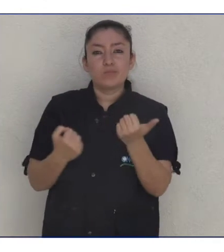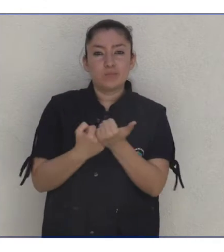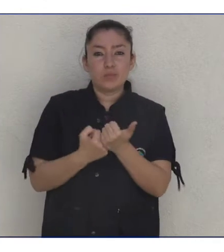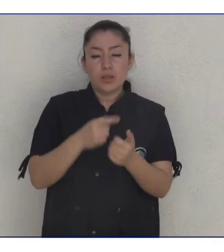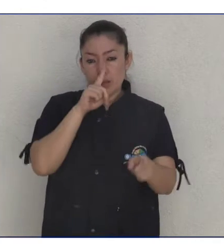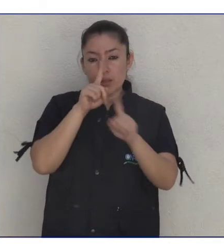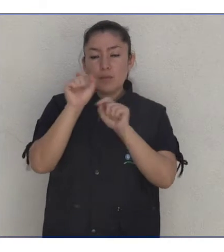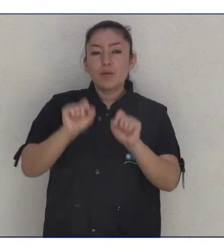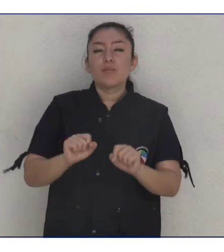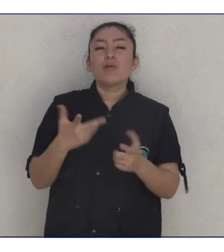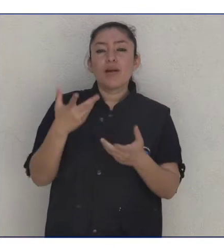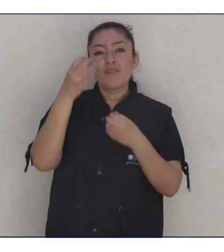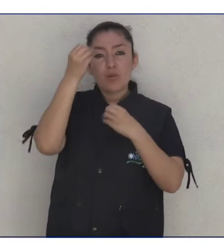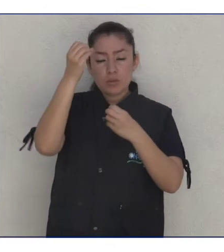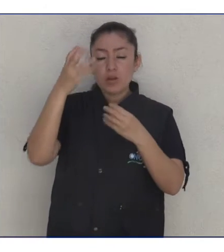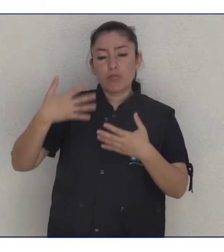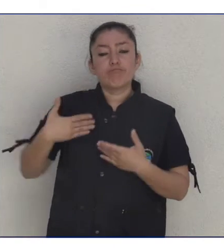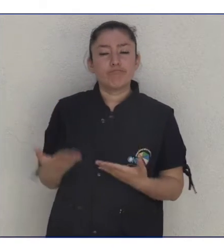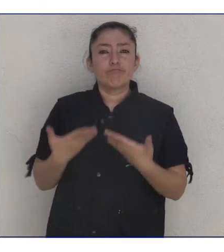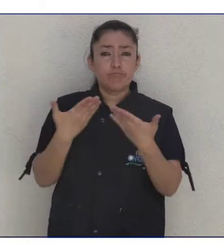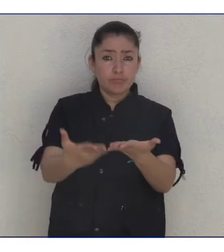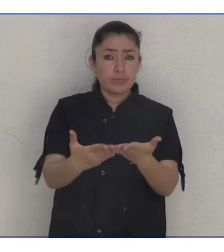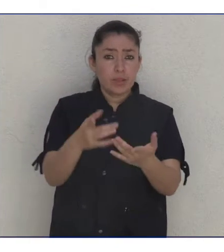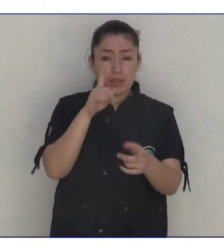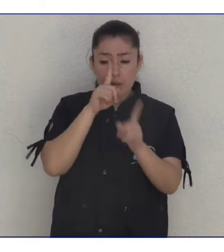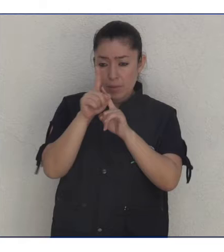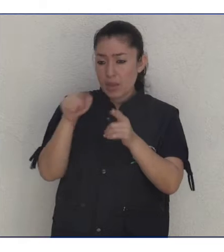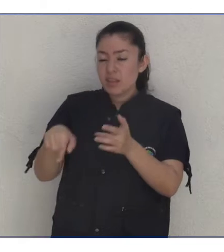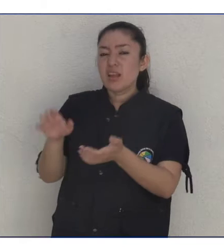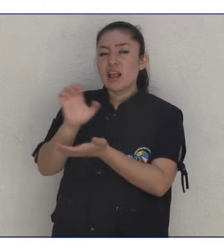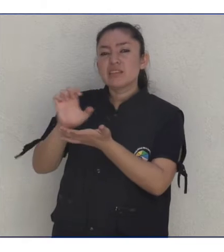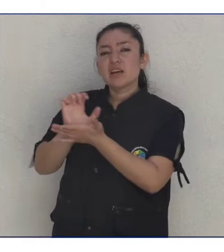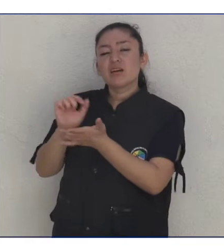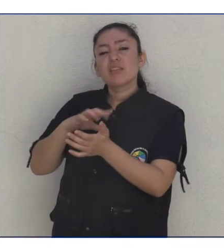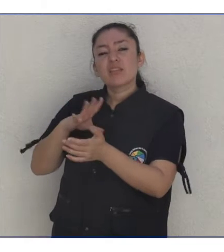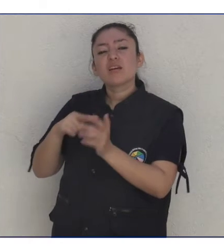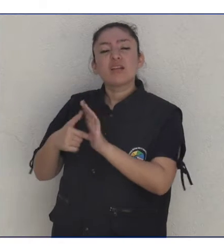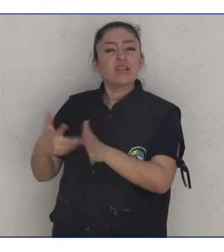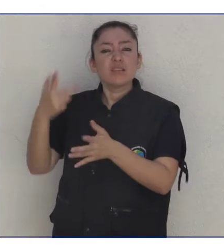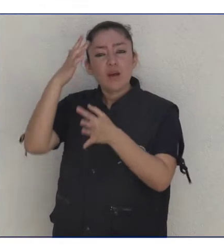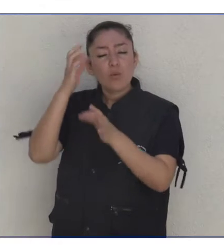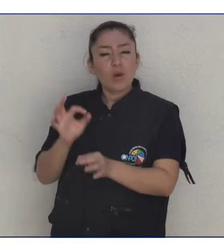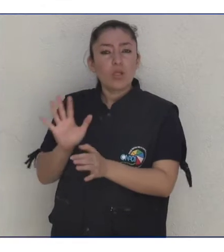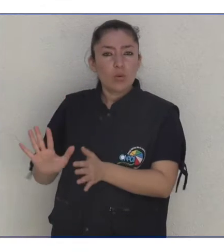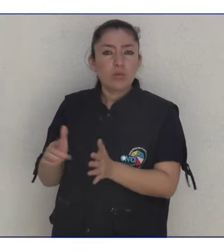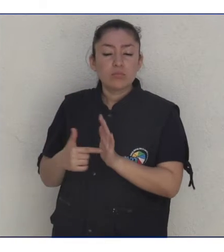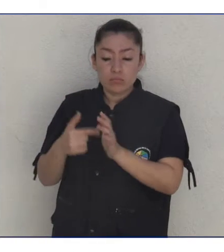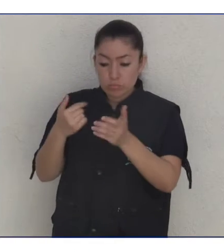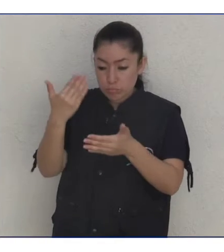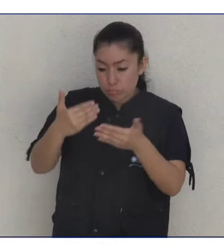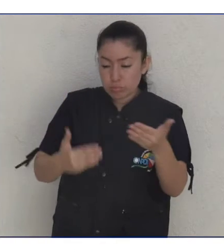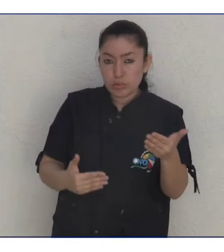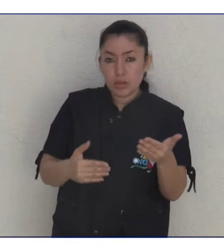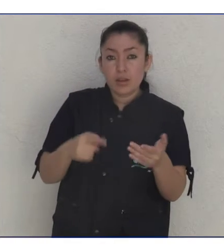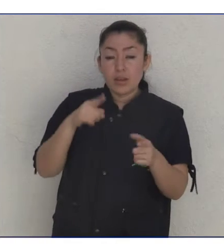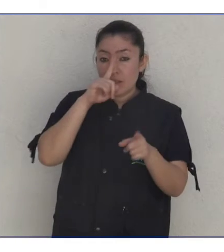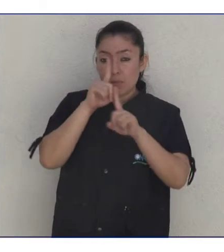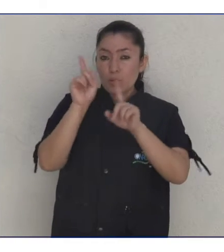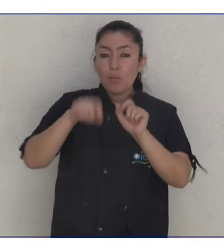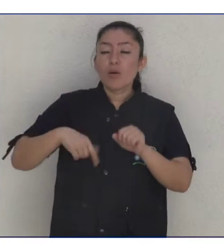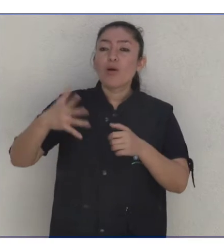reproducción. La información se proporcionará en el estado que se encuentre en posesión de los sujetos obligados. La obligación no